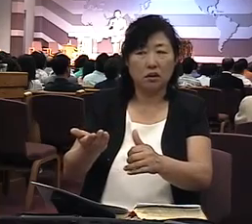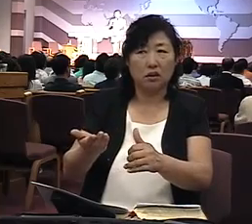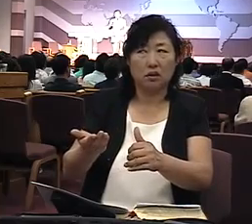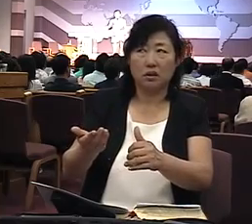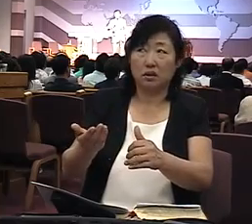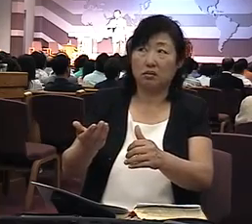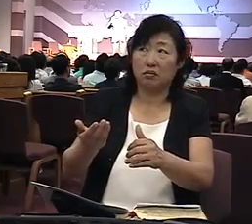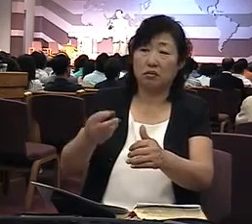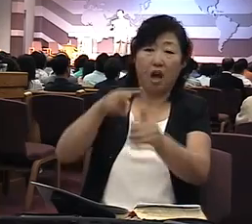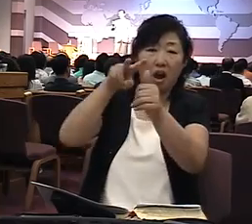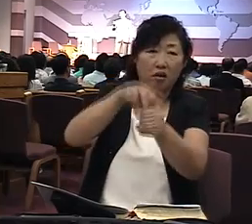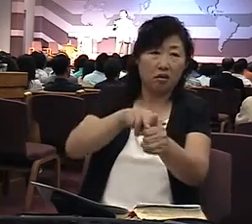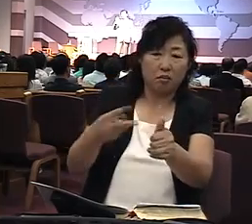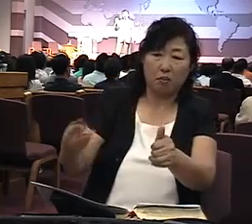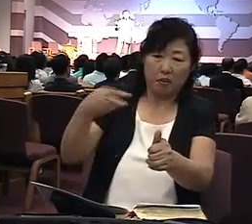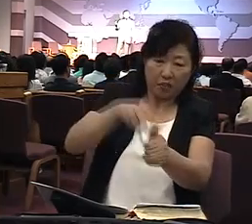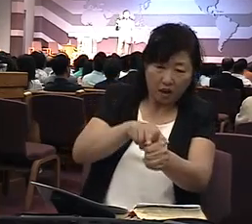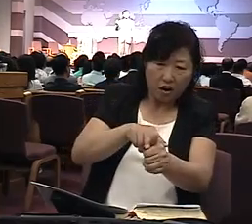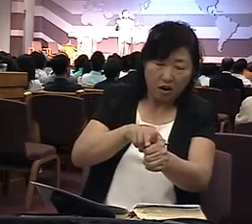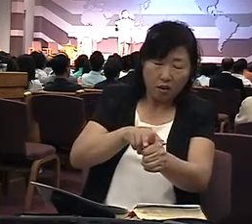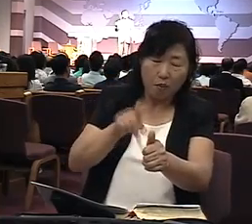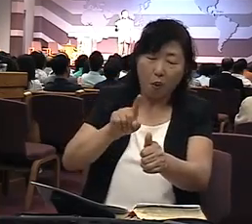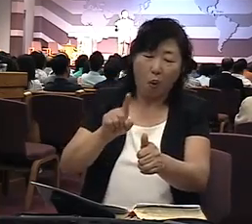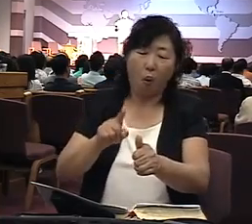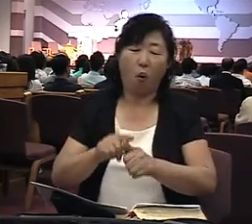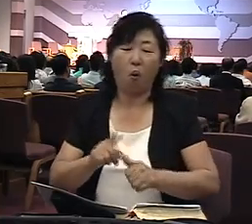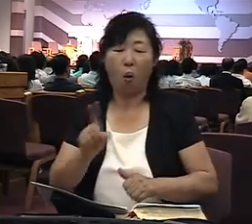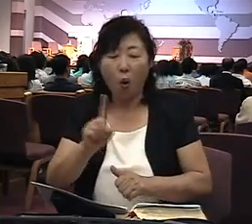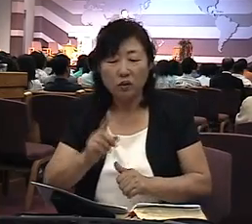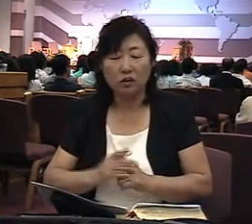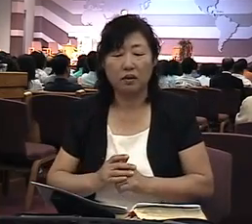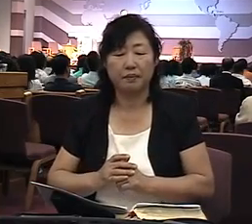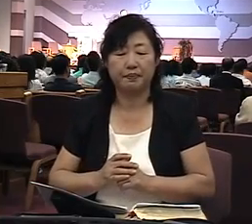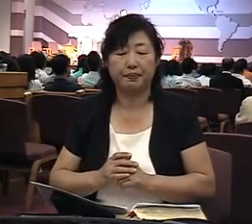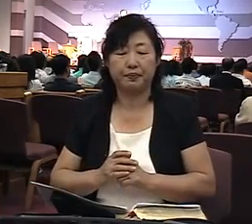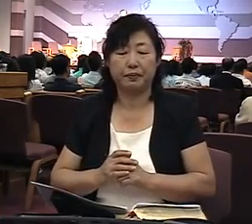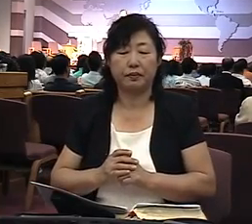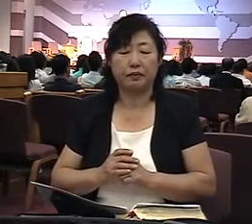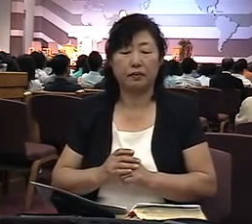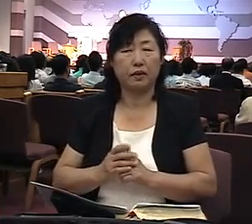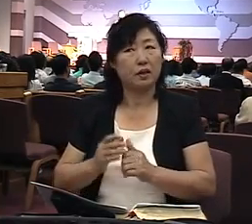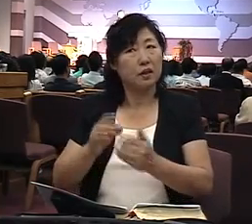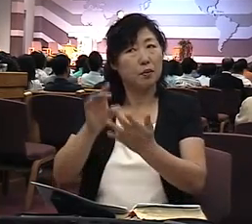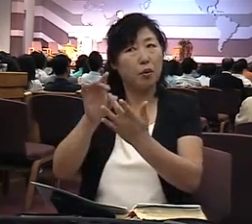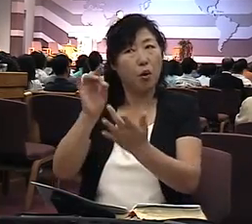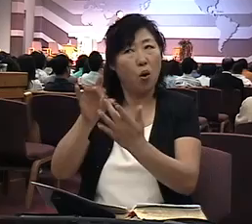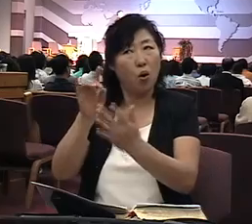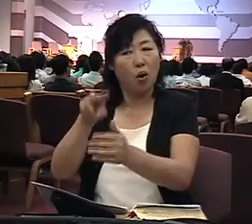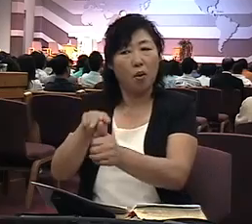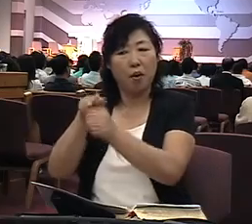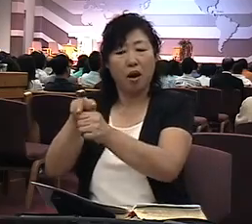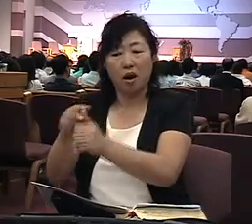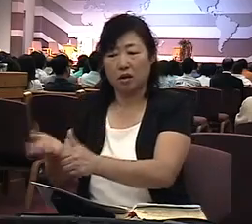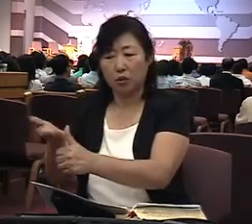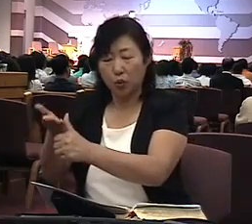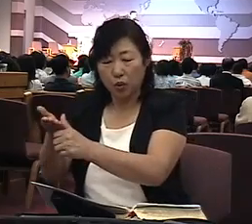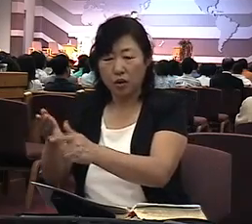보더라도 퉁기는 게 다르잖아요. 이 말들이 어떻게 뽑혀지는가. 그걸 이제 다큐멘터리로 찍은